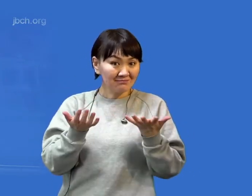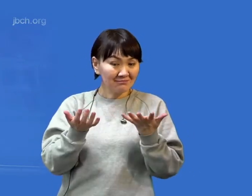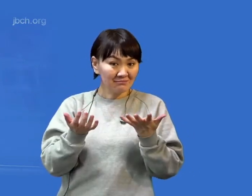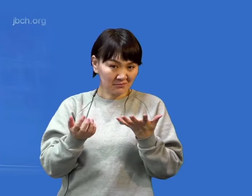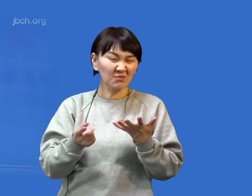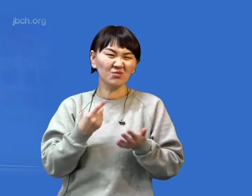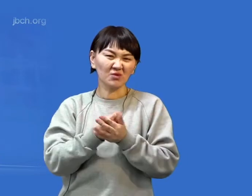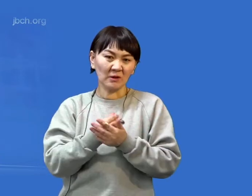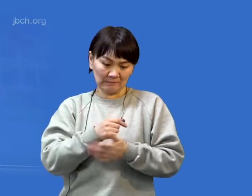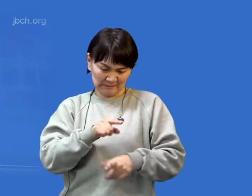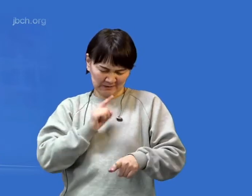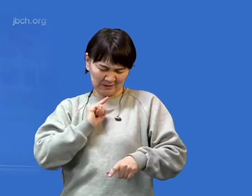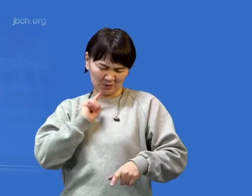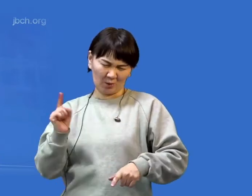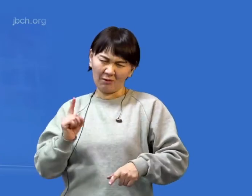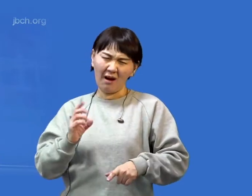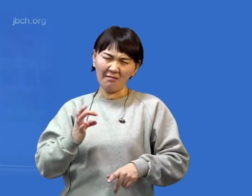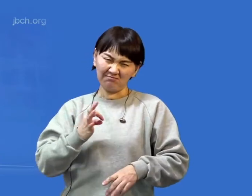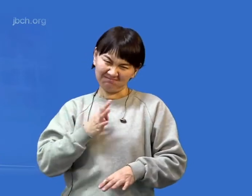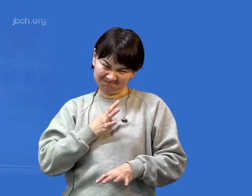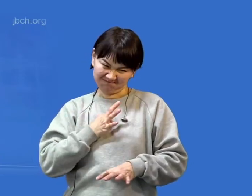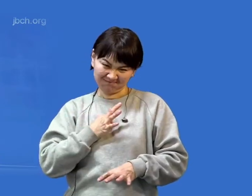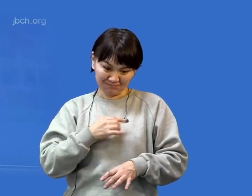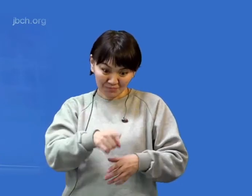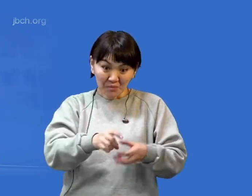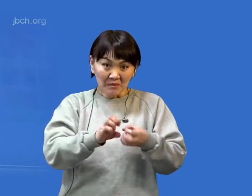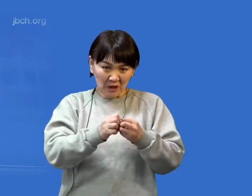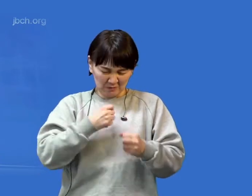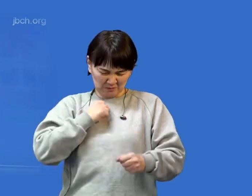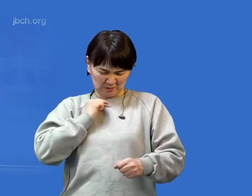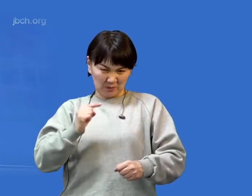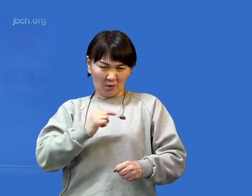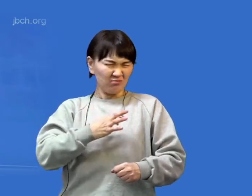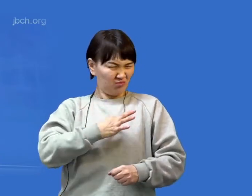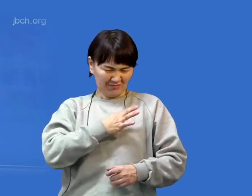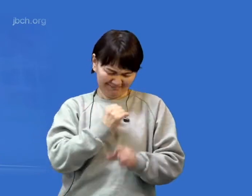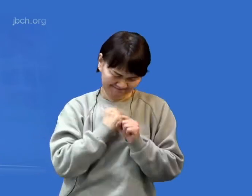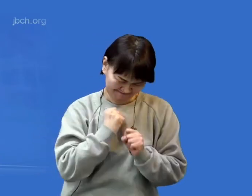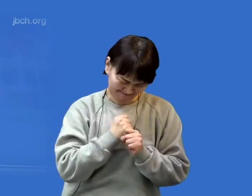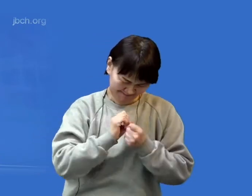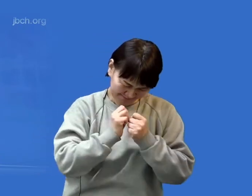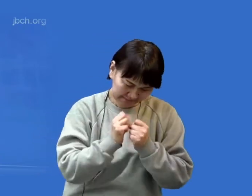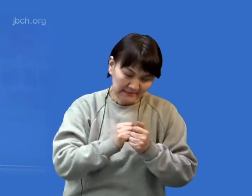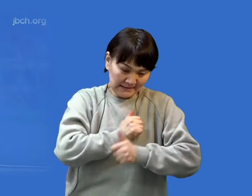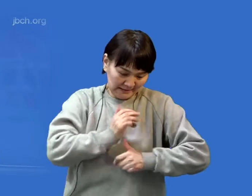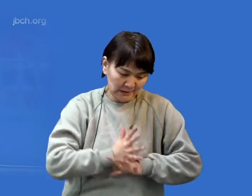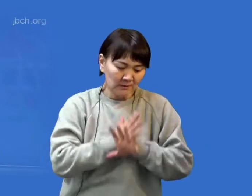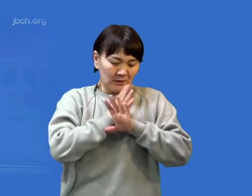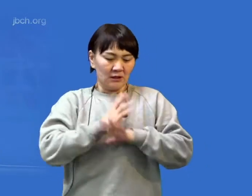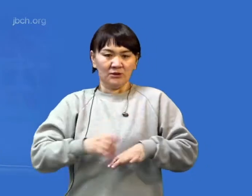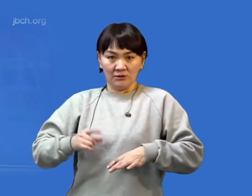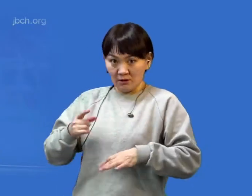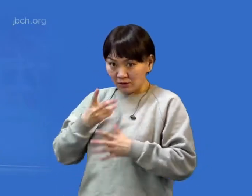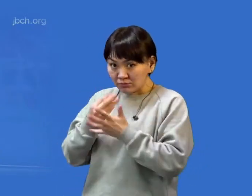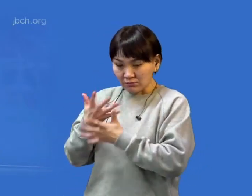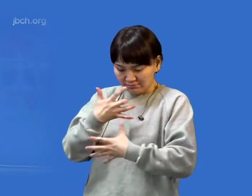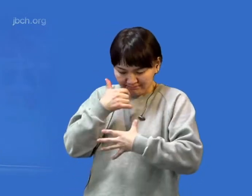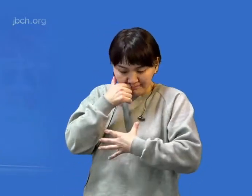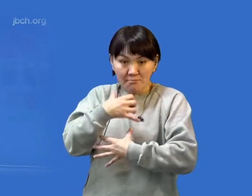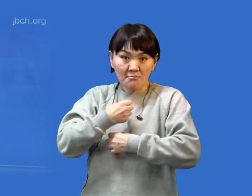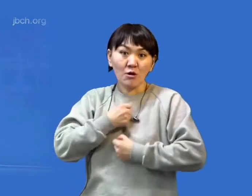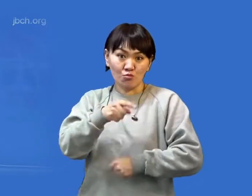Хийх дурггүй байсан ч гэсэн хийж байгааг л өөрийгөө захирах гэдэг юм. Хийхийг хүссэн ч гэсэн муу зүйлийг хийхгүй байгаа нь бас өөрийгөө захирах